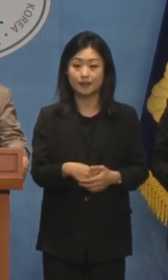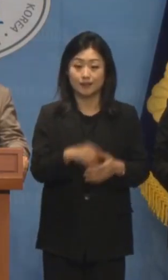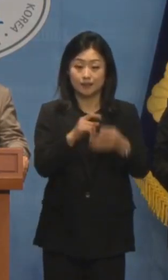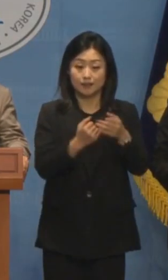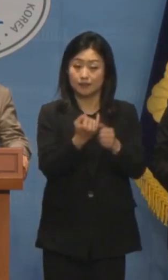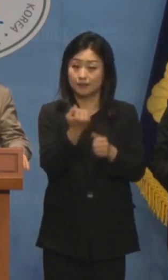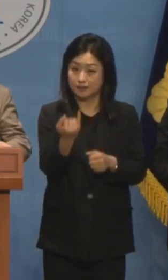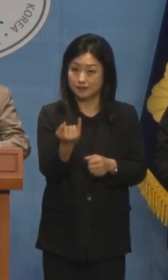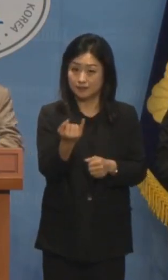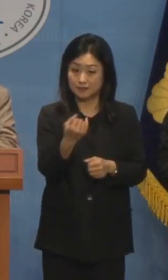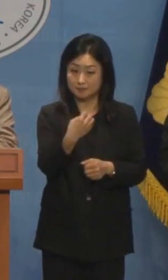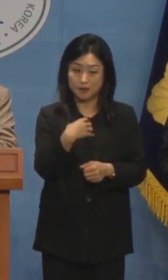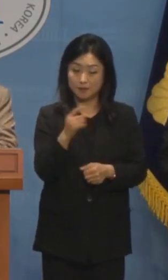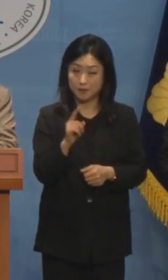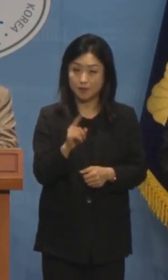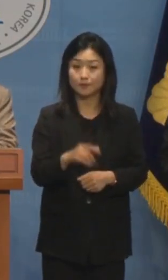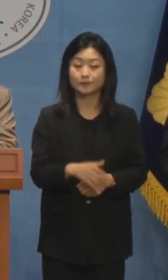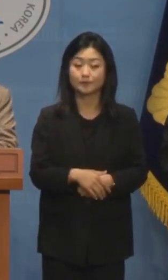김건희 여사가